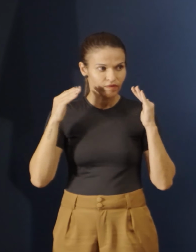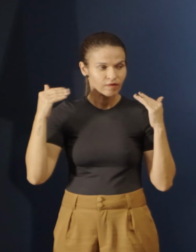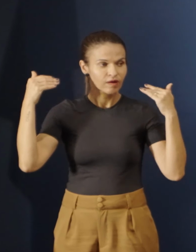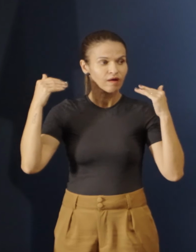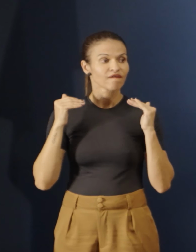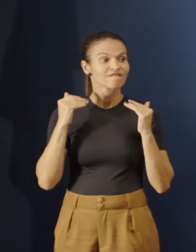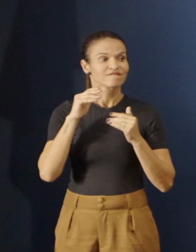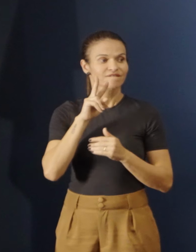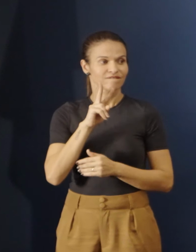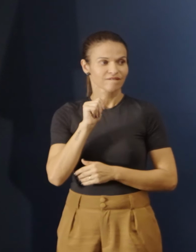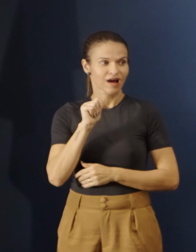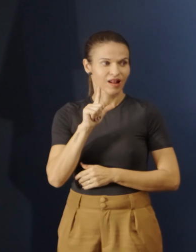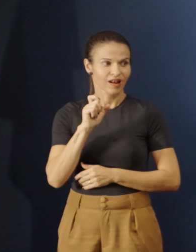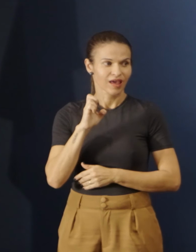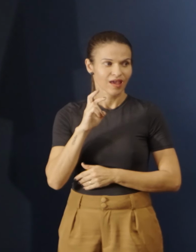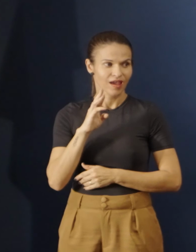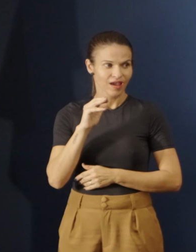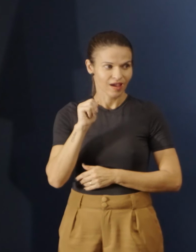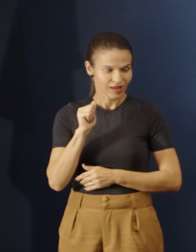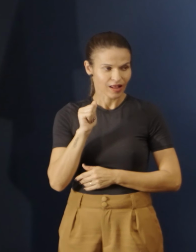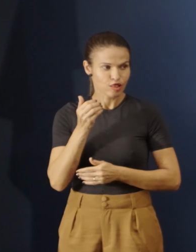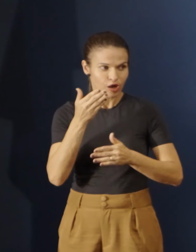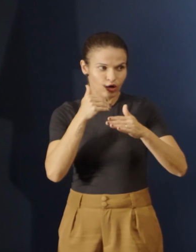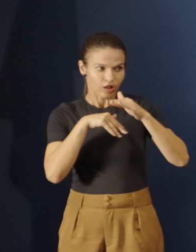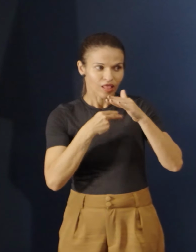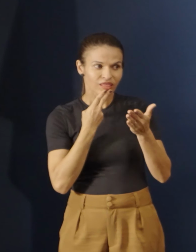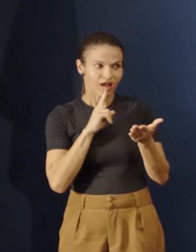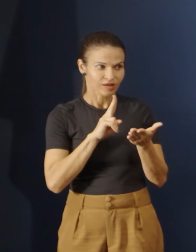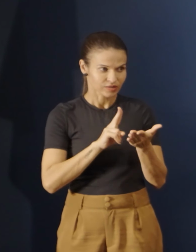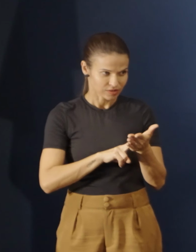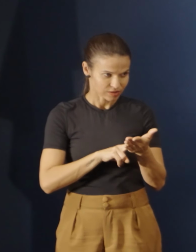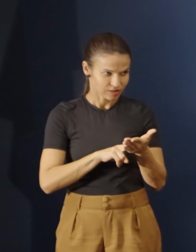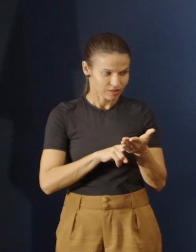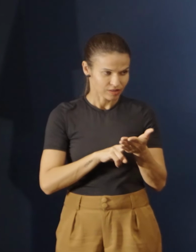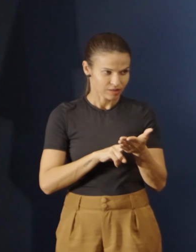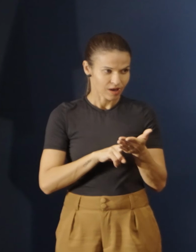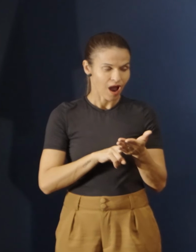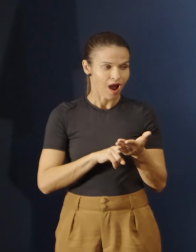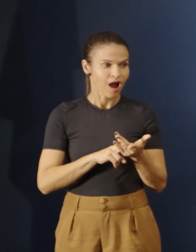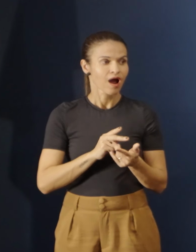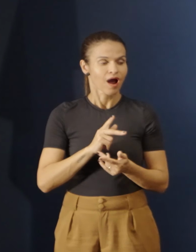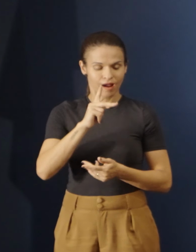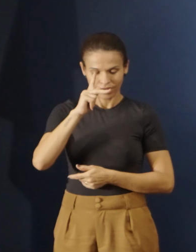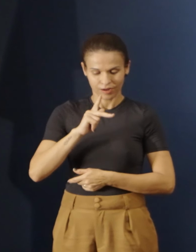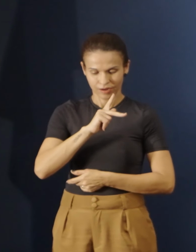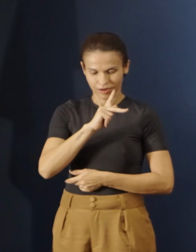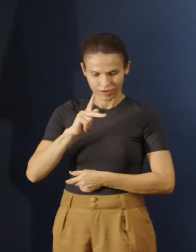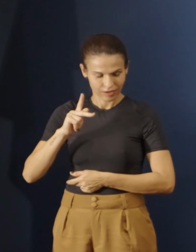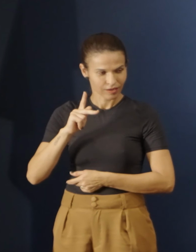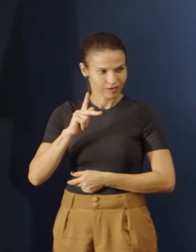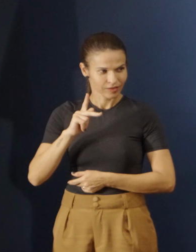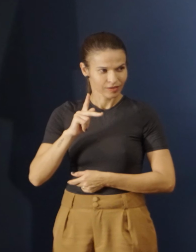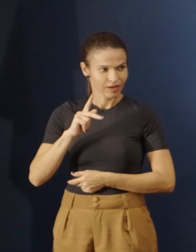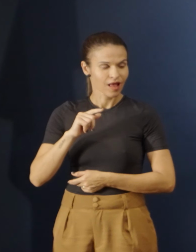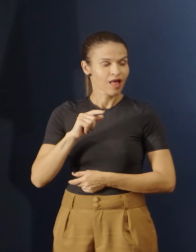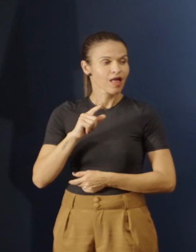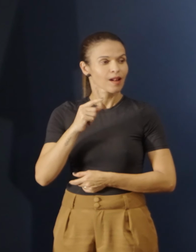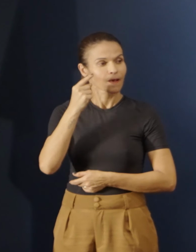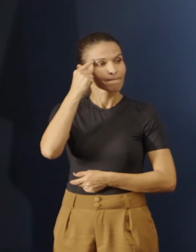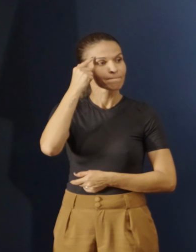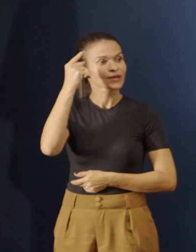na preservação das cartas. A Valéria é dominicana, a freira dominicana. Pois é. A Valéria, ela tem, assim,